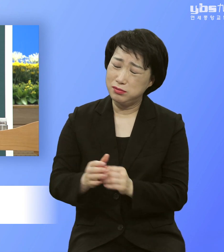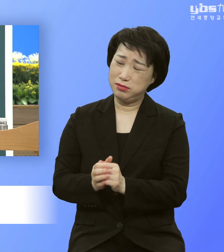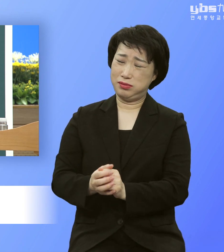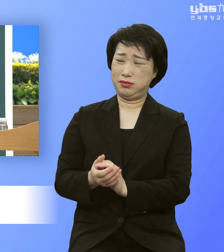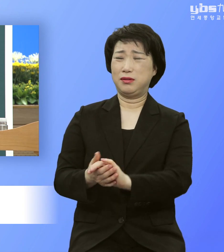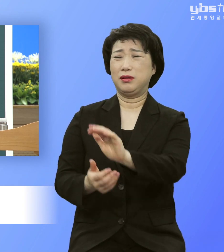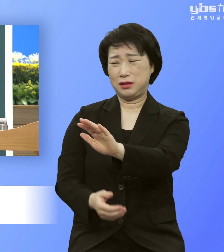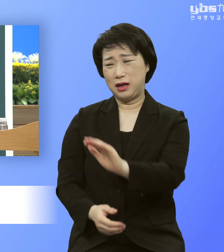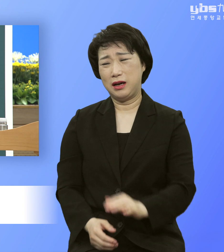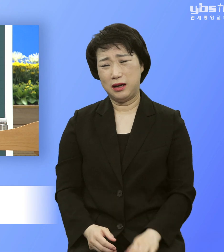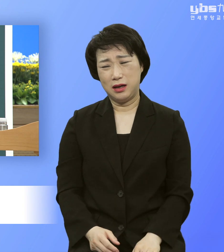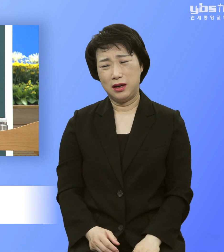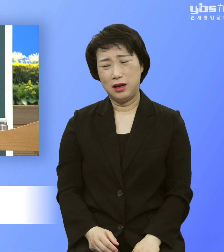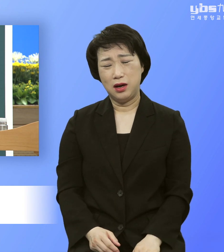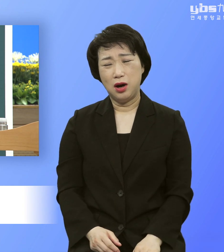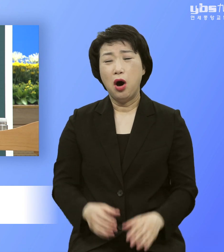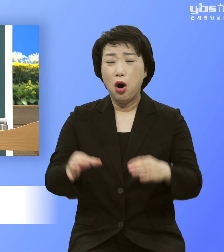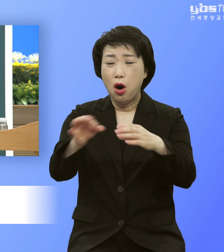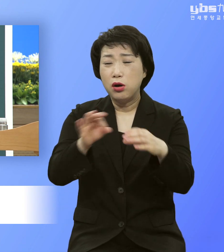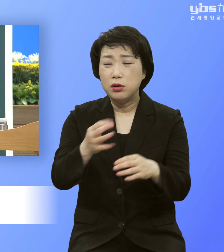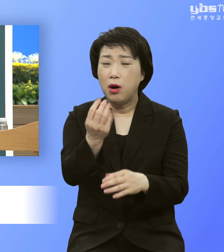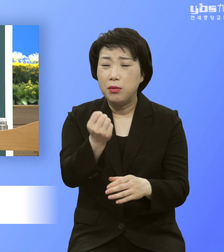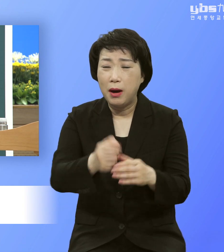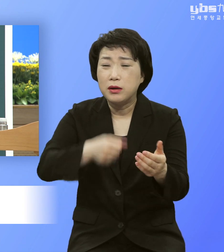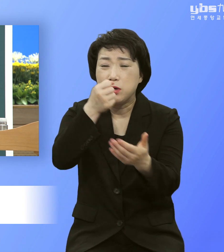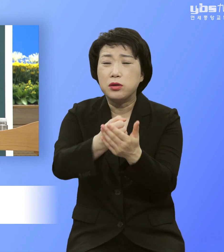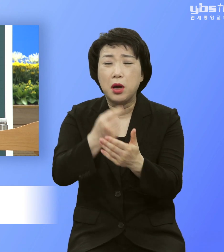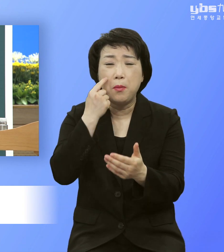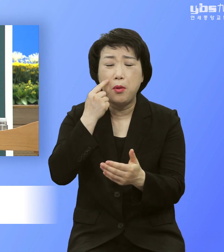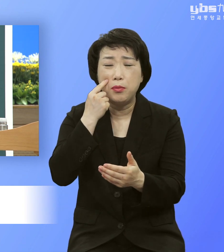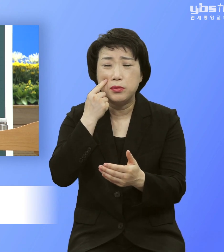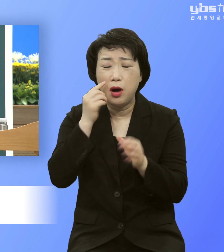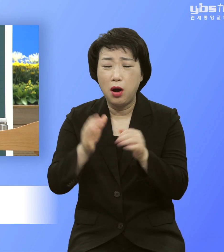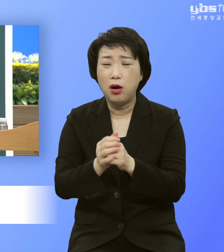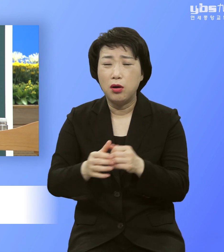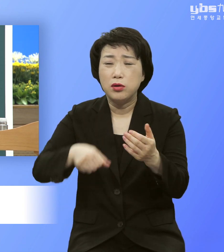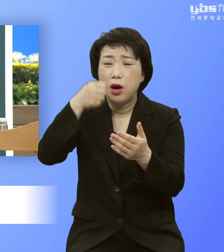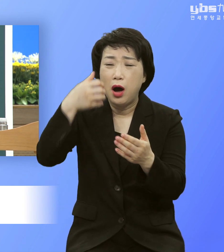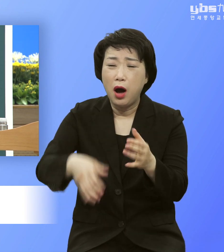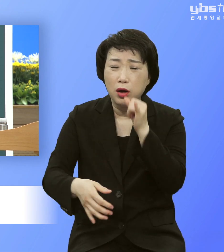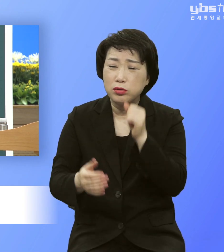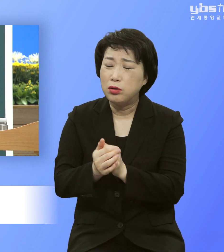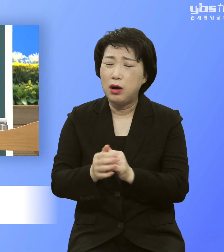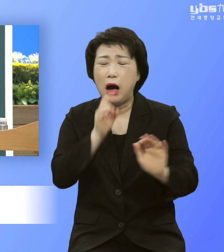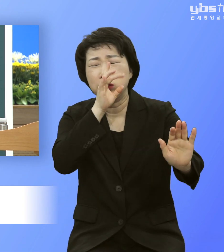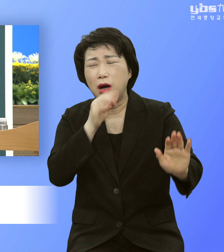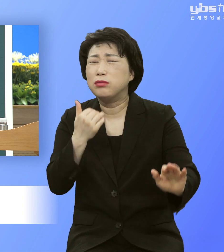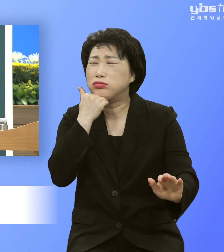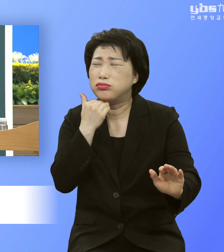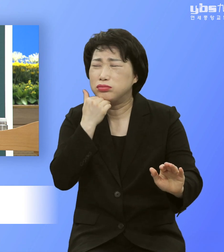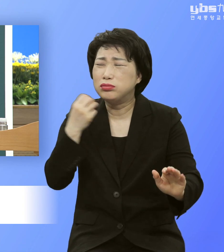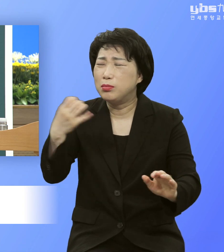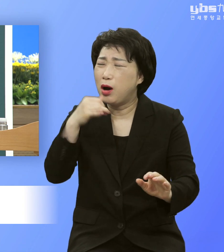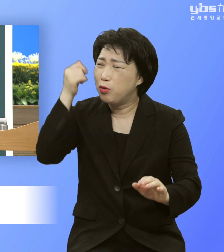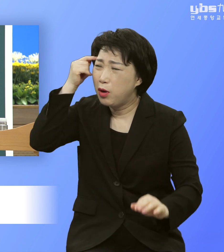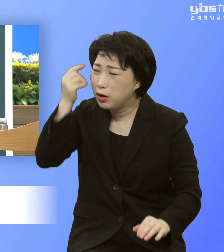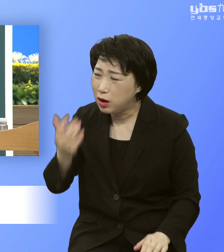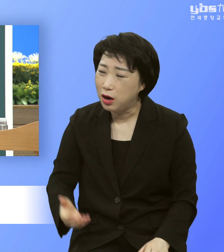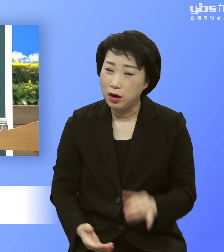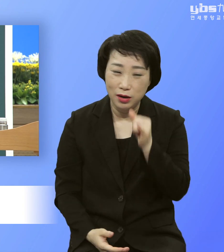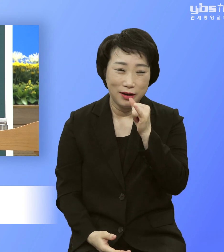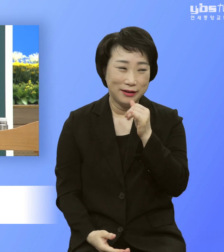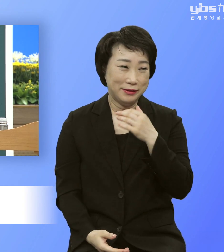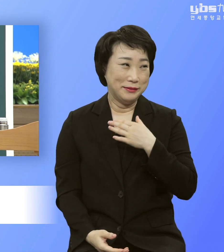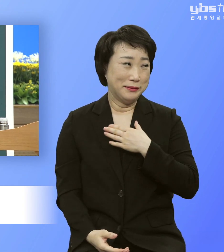말고 헌금이라도 한번 해봐요. 해보도 않고 왜 자꾸 안 된다고 뭐 가만히 계셔요 그래.